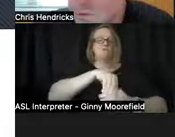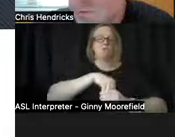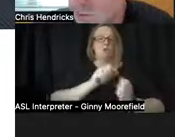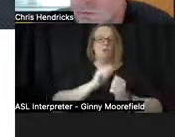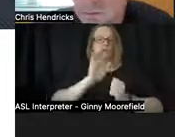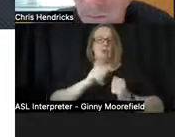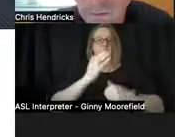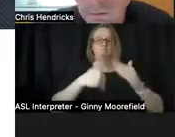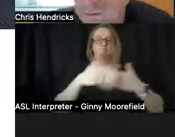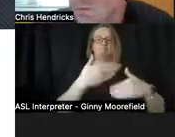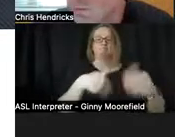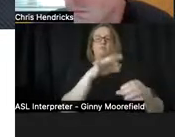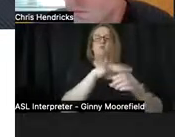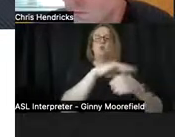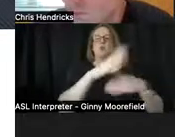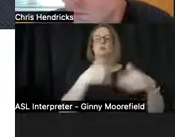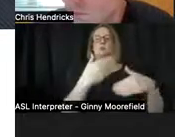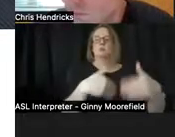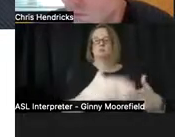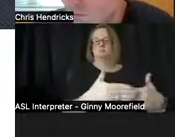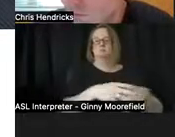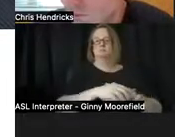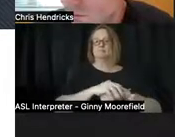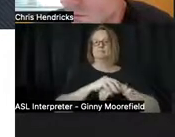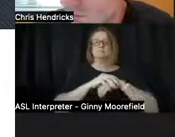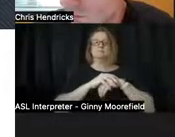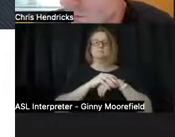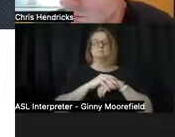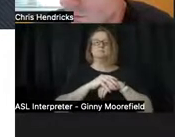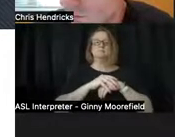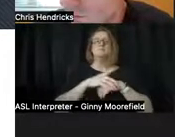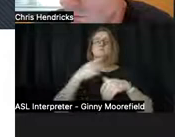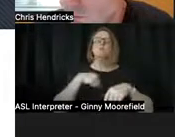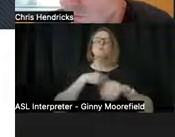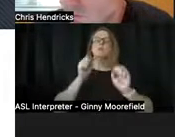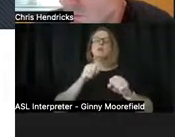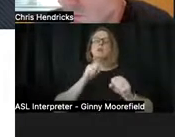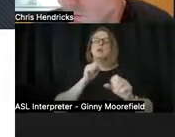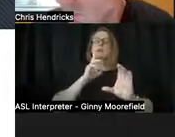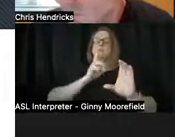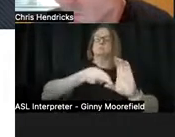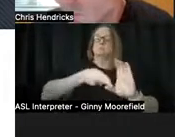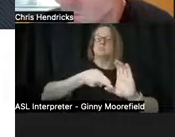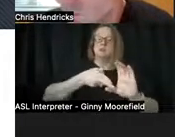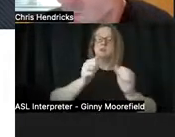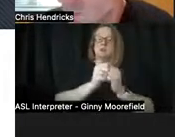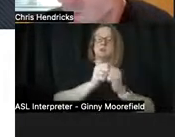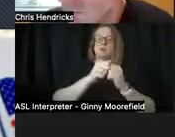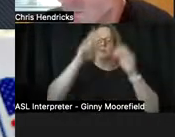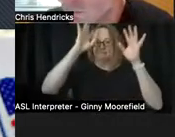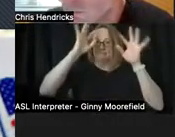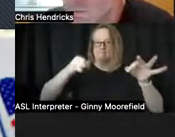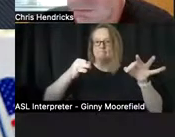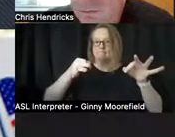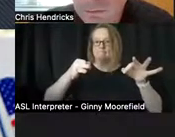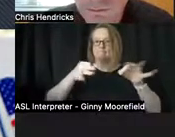proceso el proceso se llama votar votación esto es una manera en la que podemos participar en la toma de